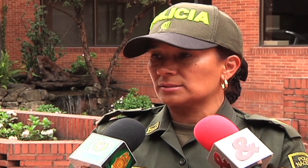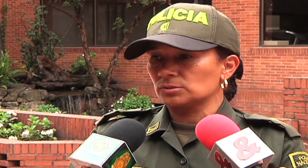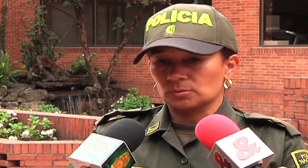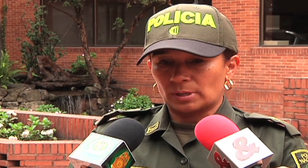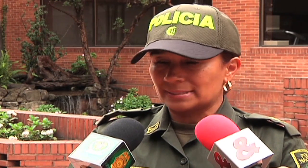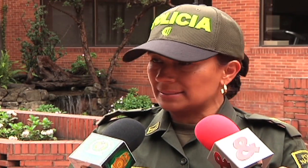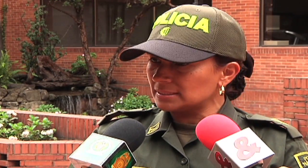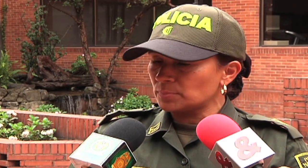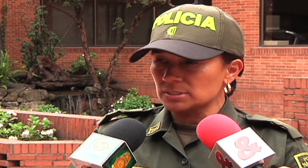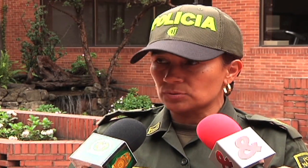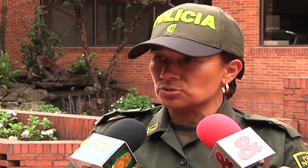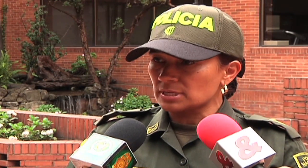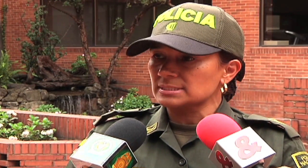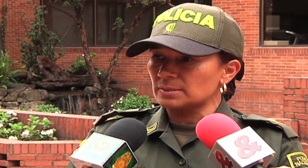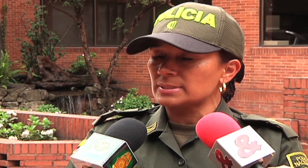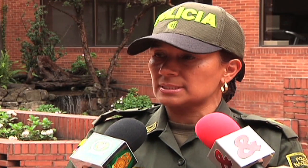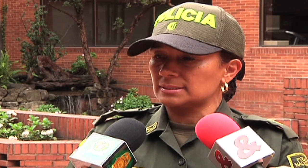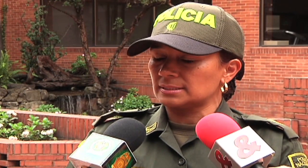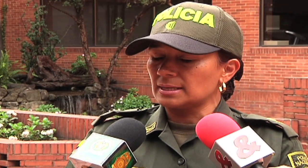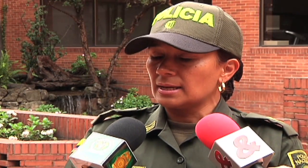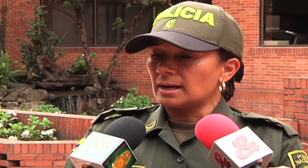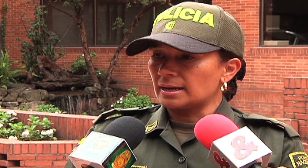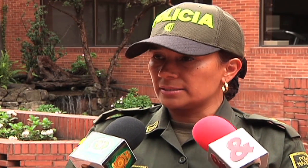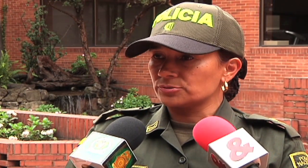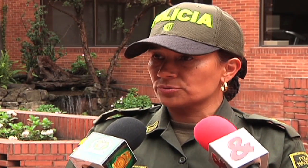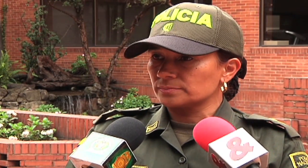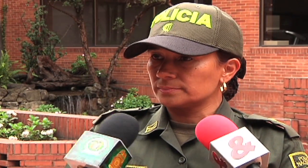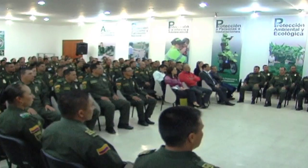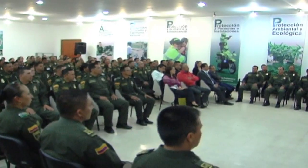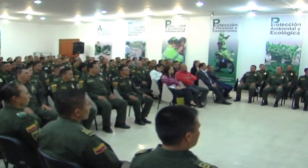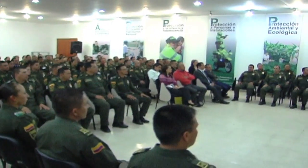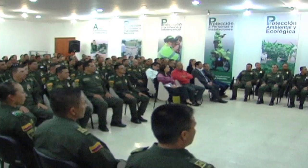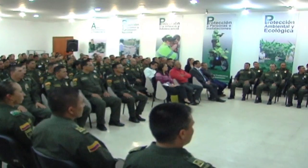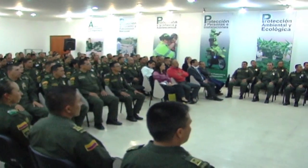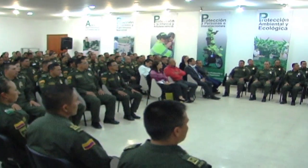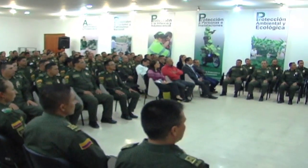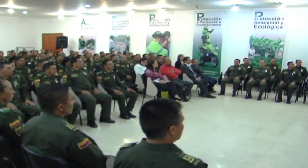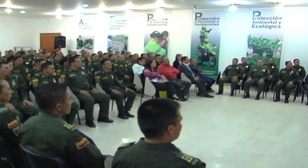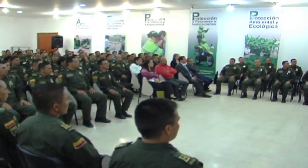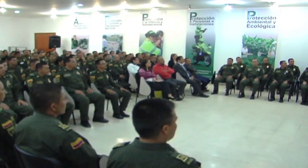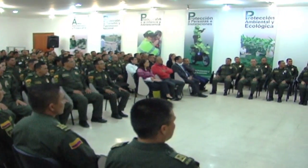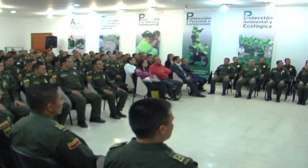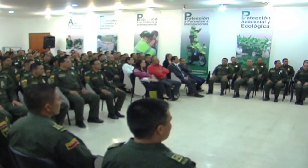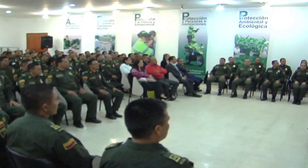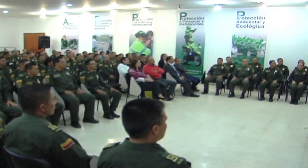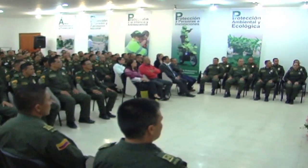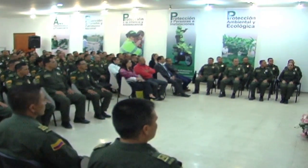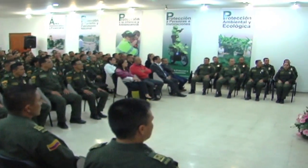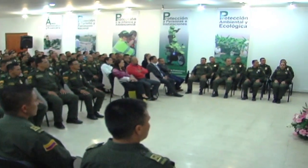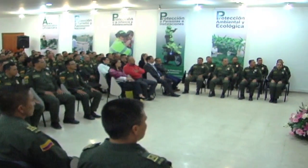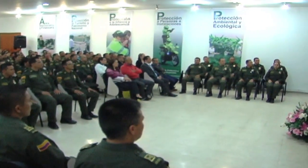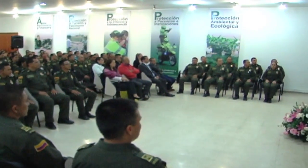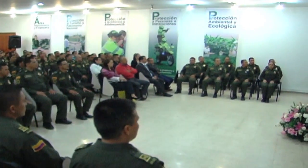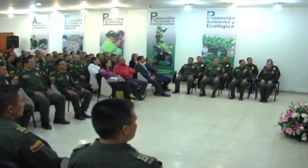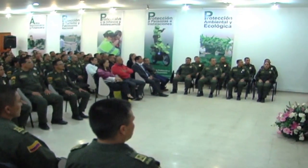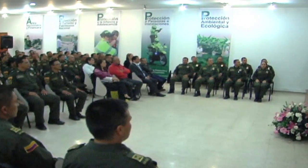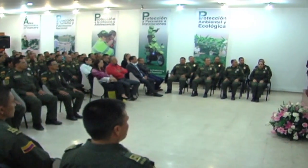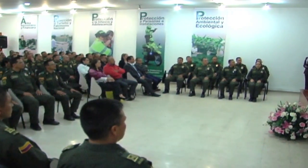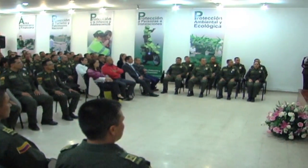cualquier tipo de situación que se le presenten a ellos Actualmente la Dirección Nacional de Escuelas de la Policía tiene en uno de sus programas